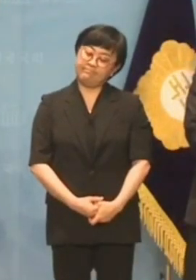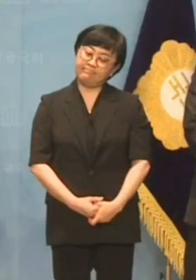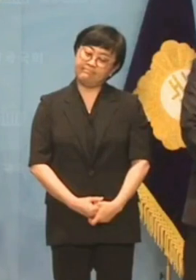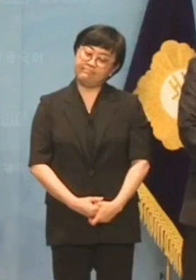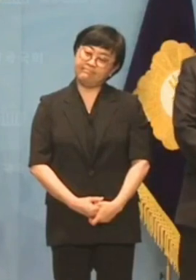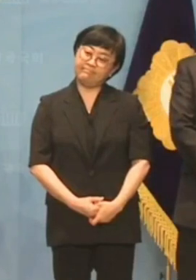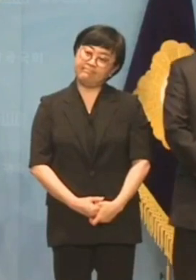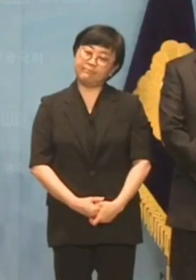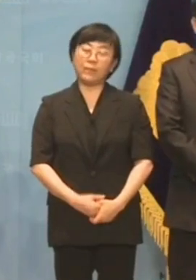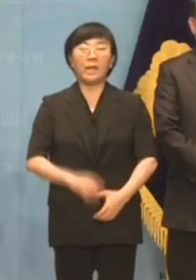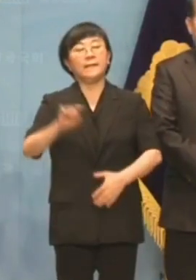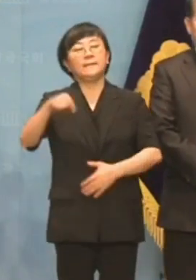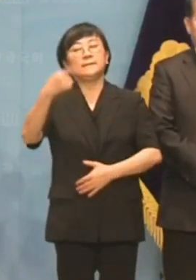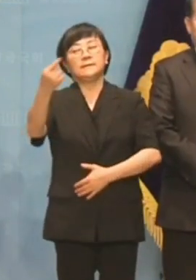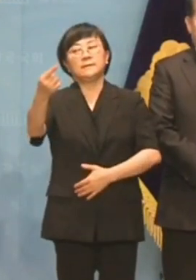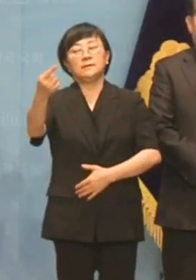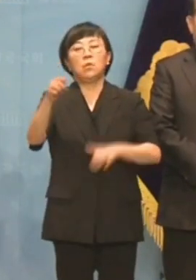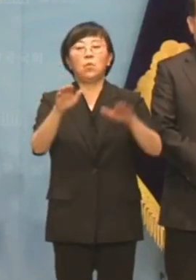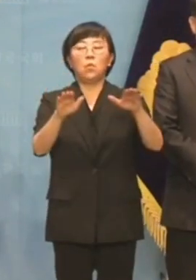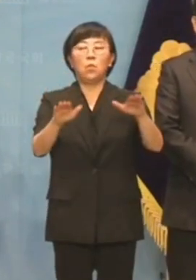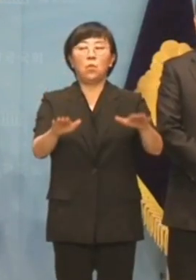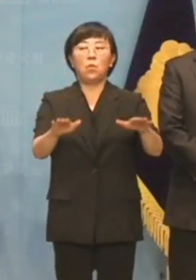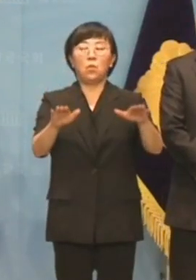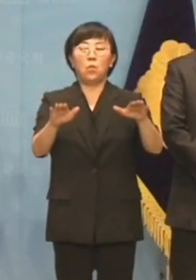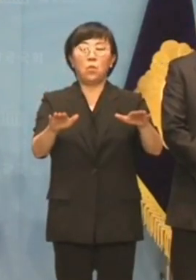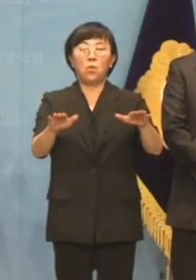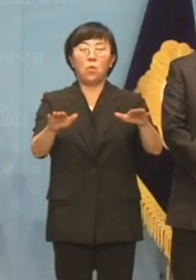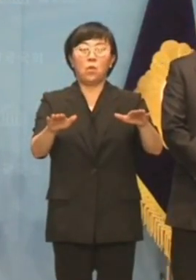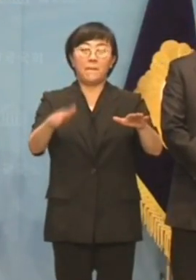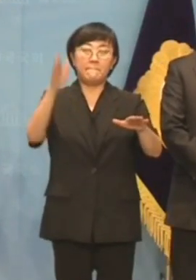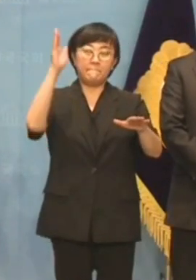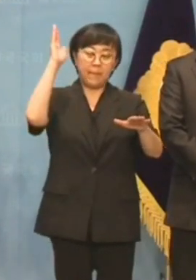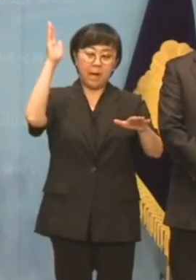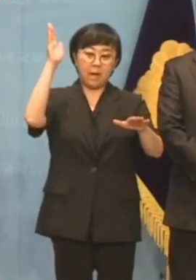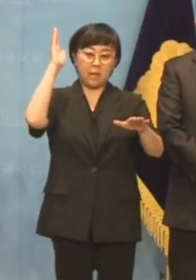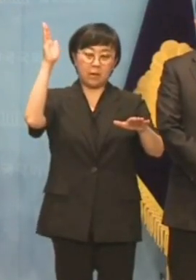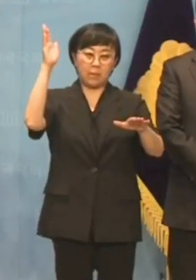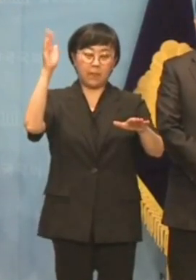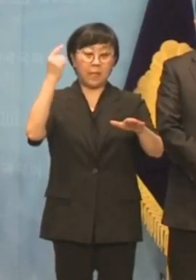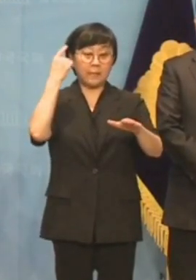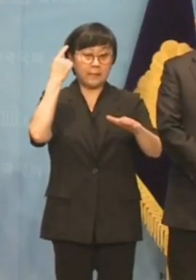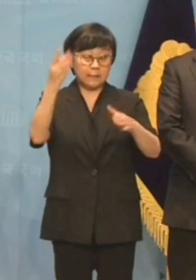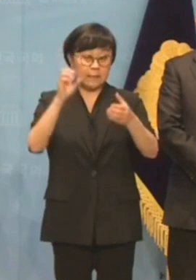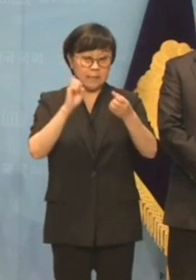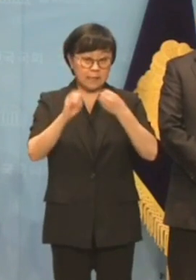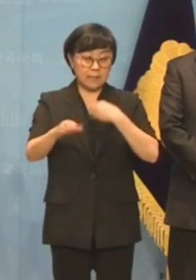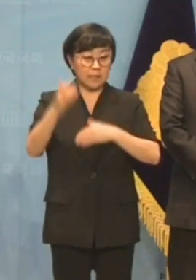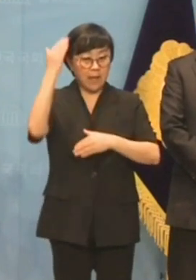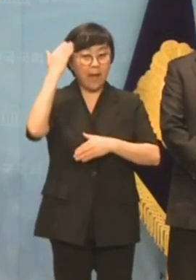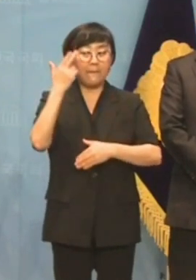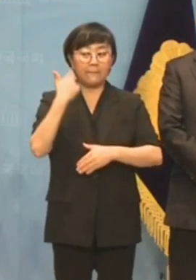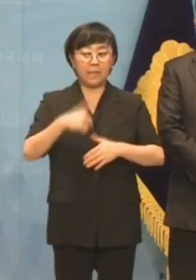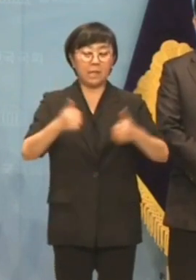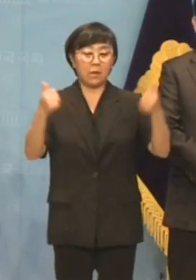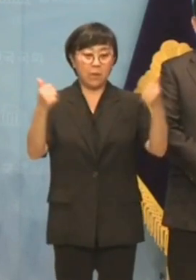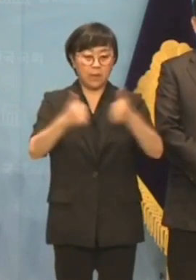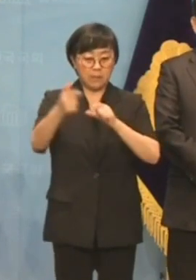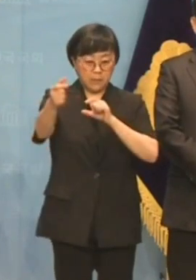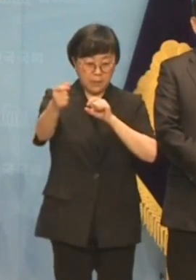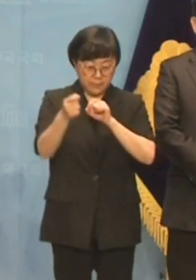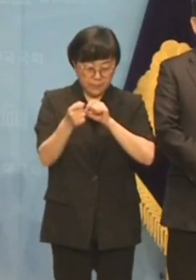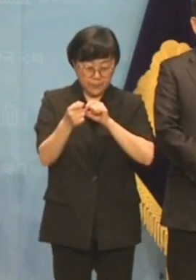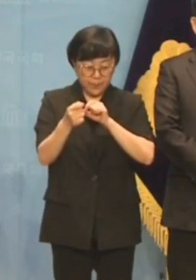네, 다음은 오늘 발언, 현안 질의를 통해서 한미정상회담을